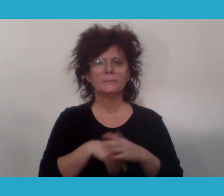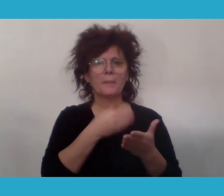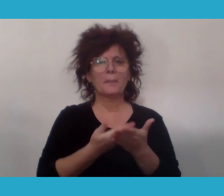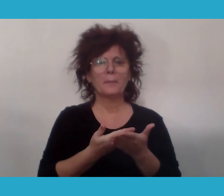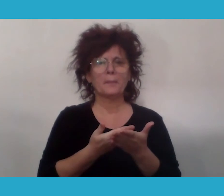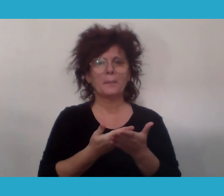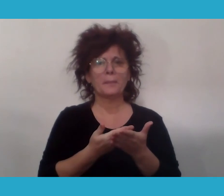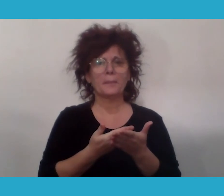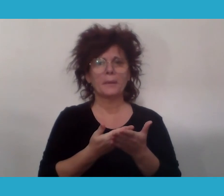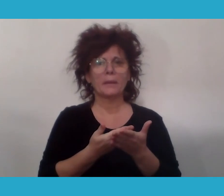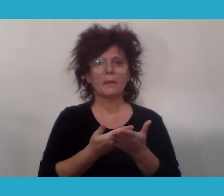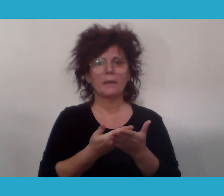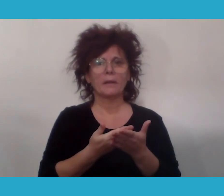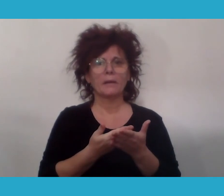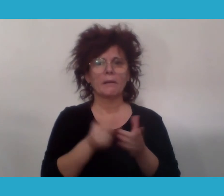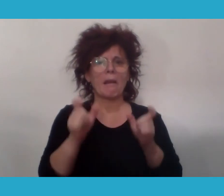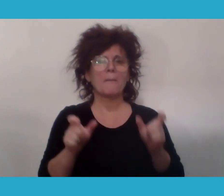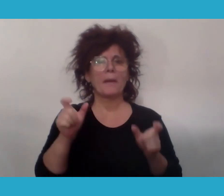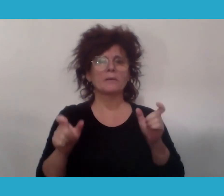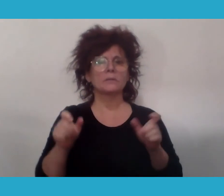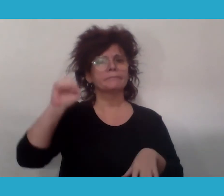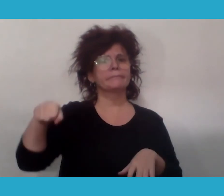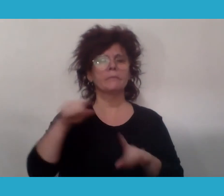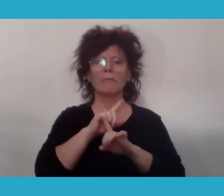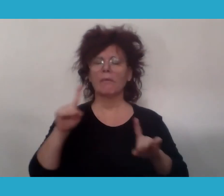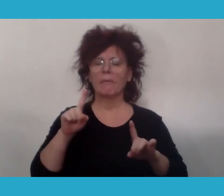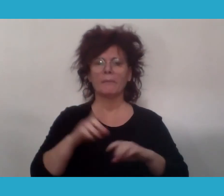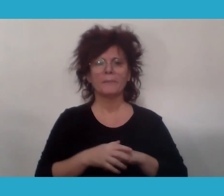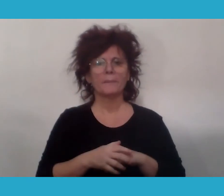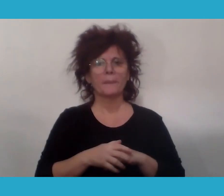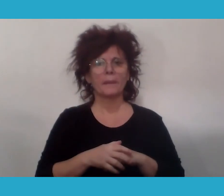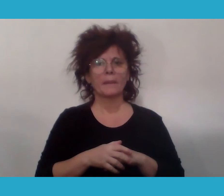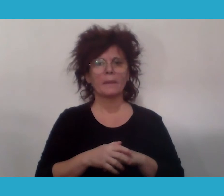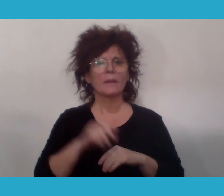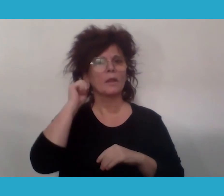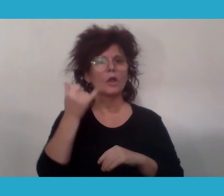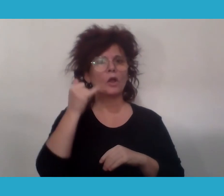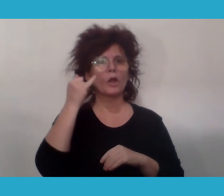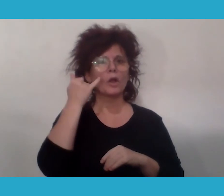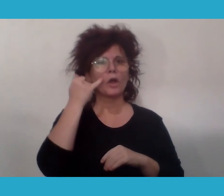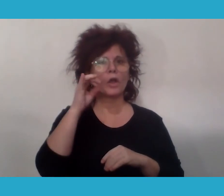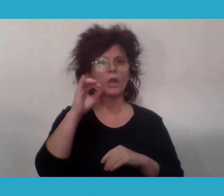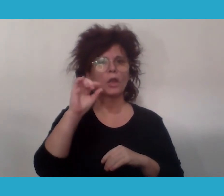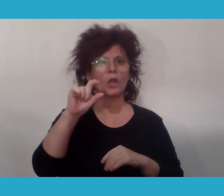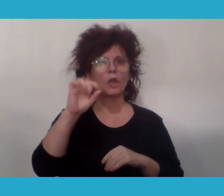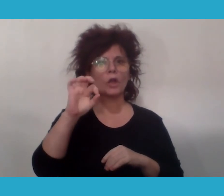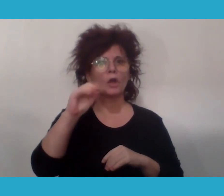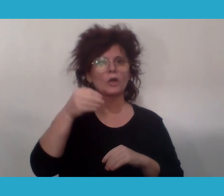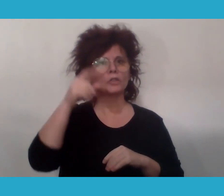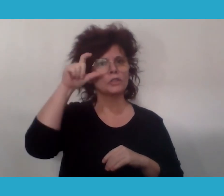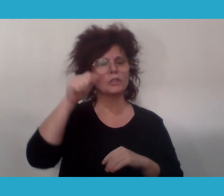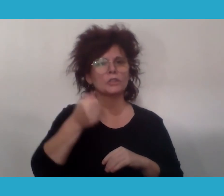pide que se deje de subestimar a la ciudadanía. Goicoechea María Susana se presenta, es vecina